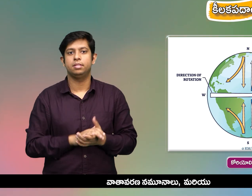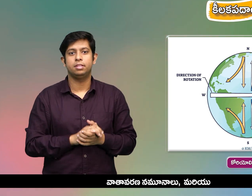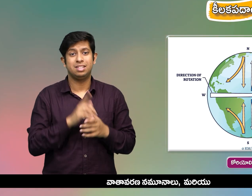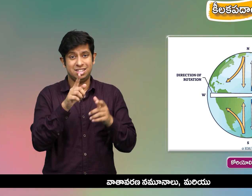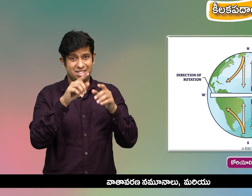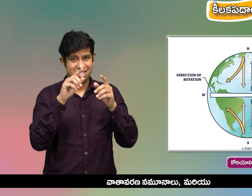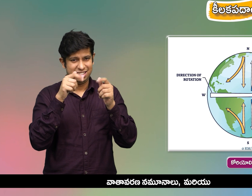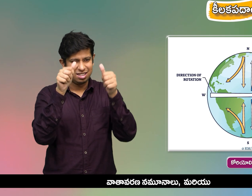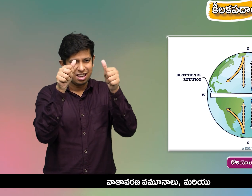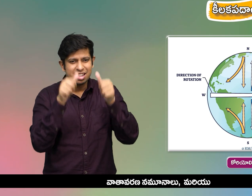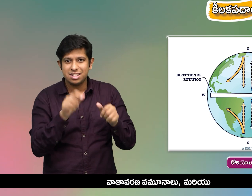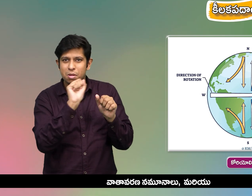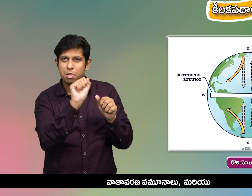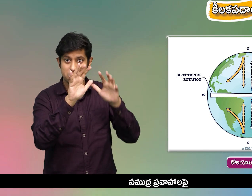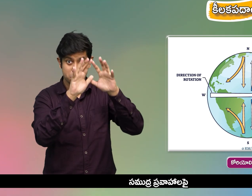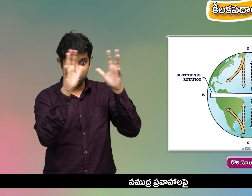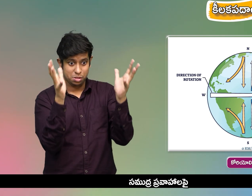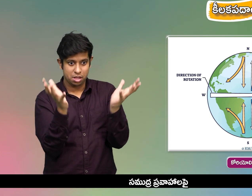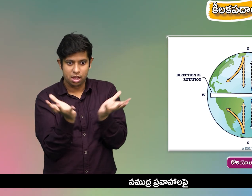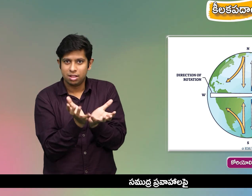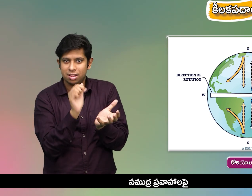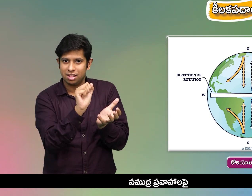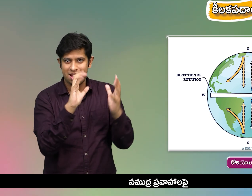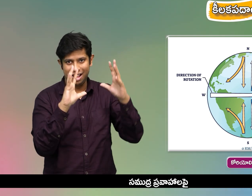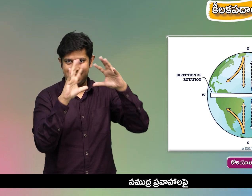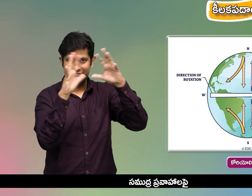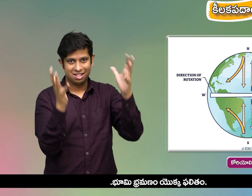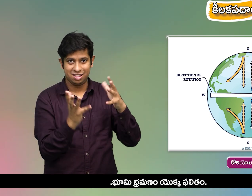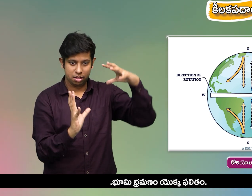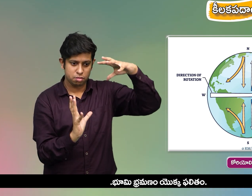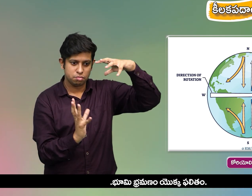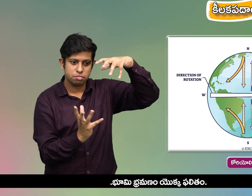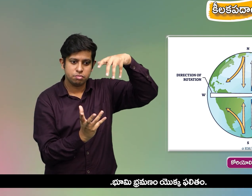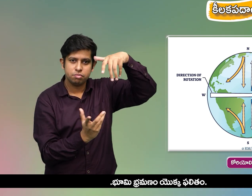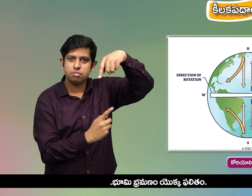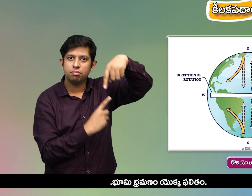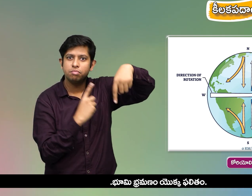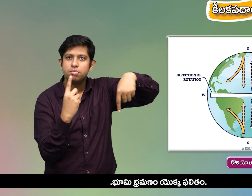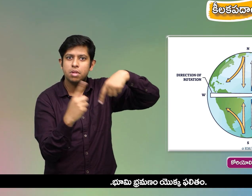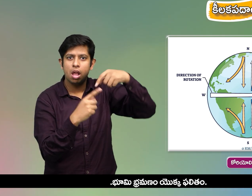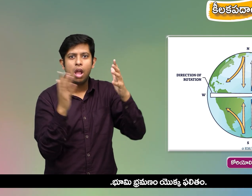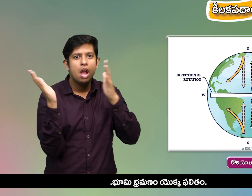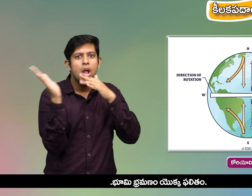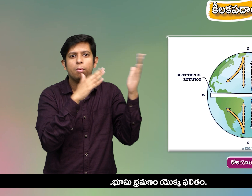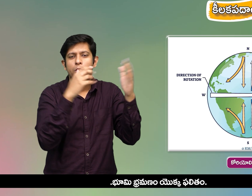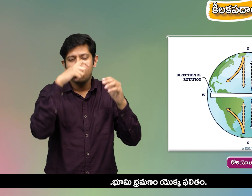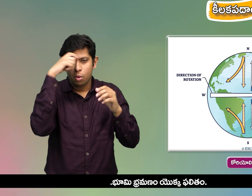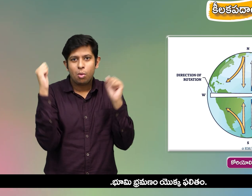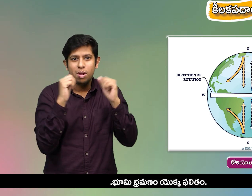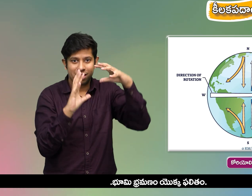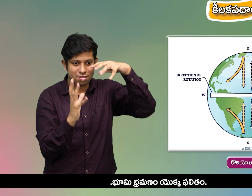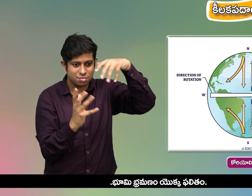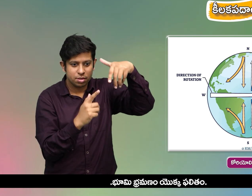వాతావరణ నమూనాలు మరియు సముద్ర ప్రవాహాలపై భూమి భ్రమణం యొక్క ఫలితం.